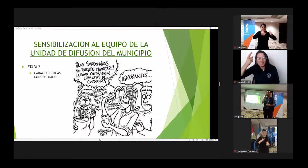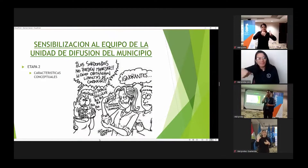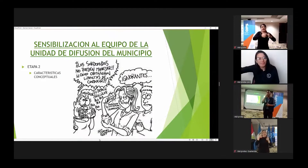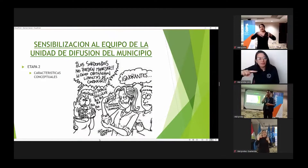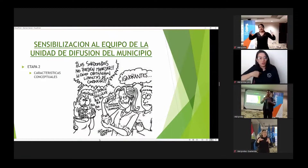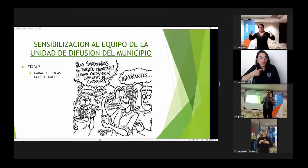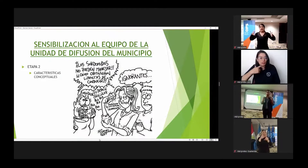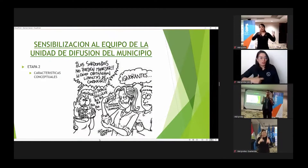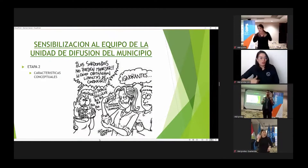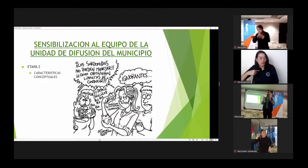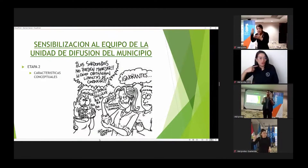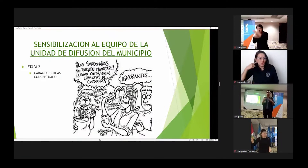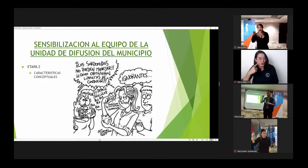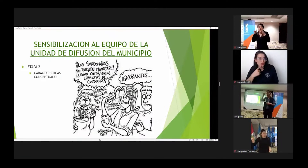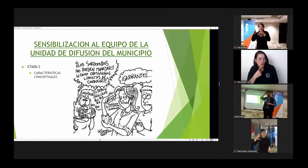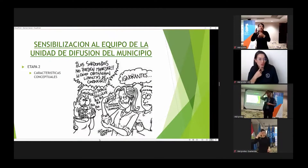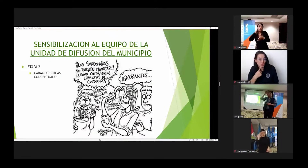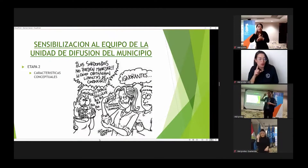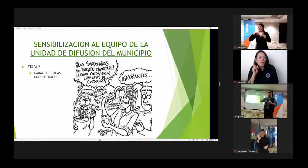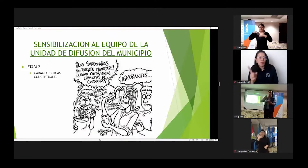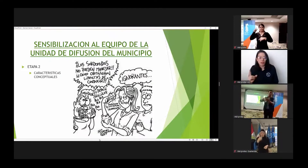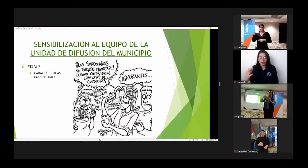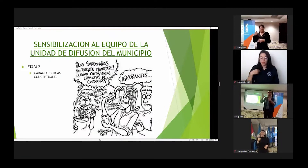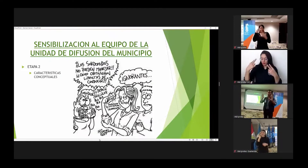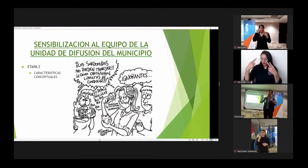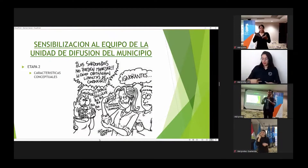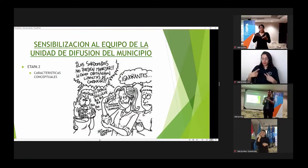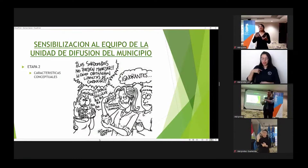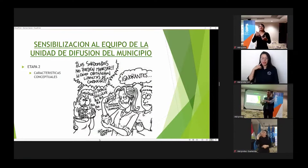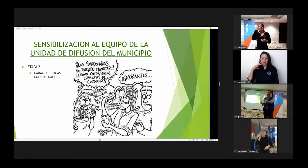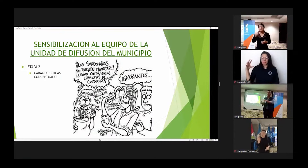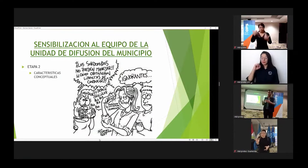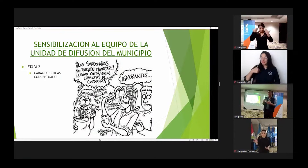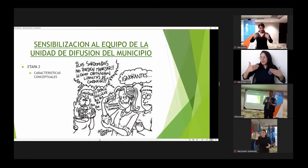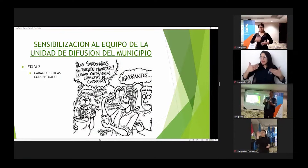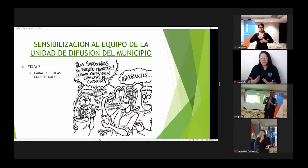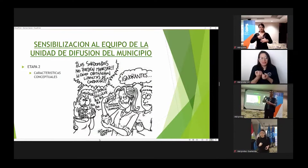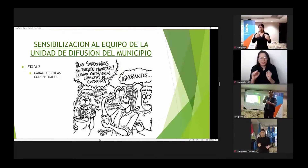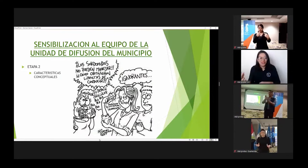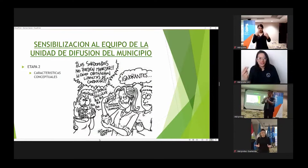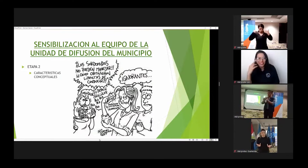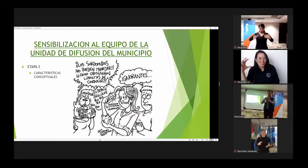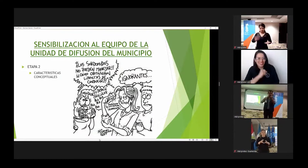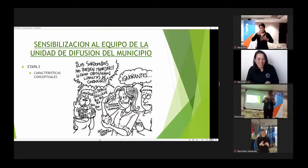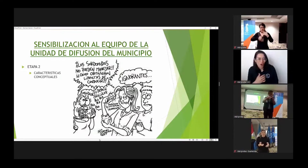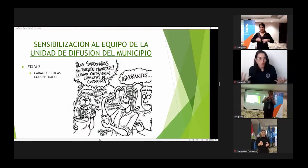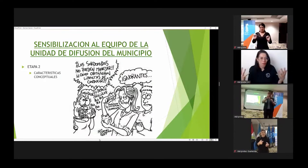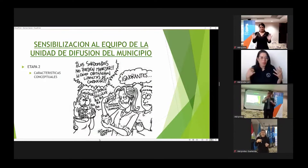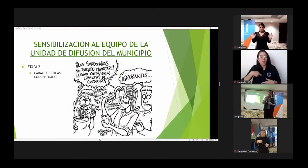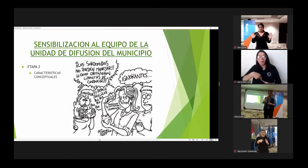porque nuestra discapacidad es, y no se la nota, es invisible, ¿no? No se la puede ver. Entonces,